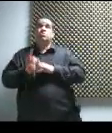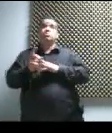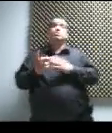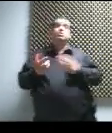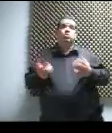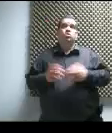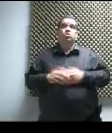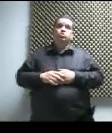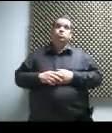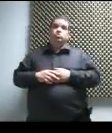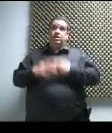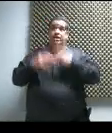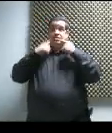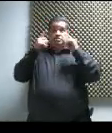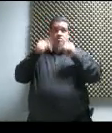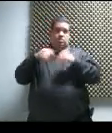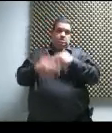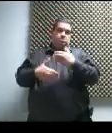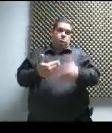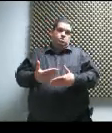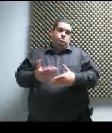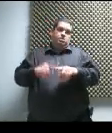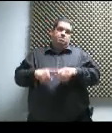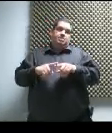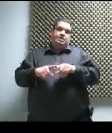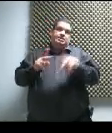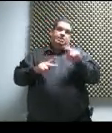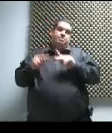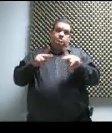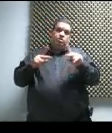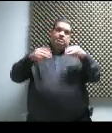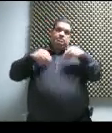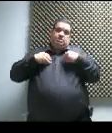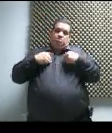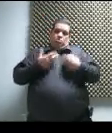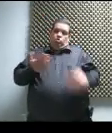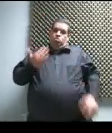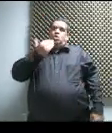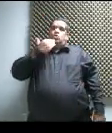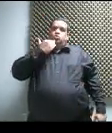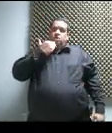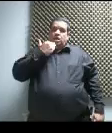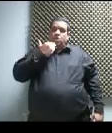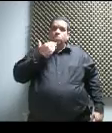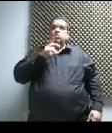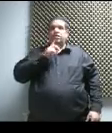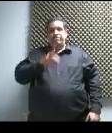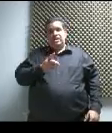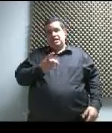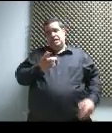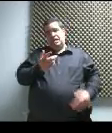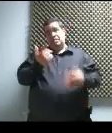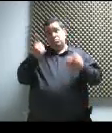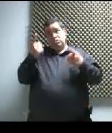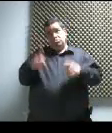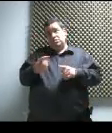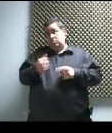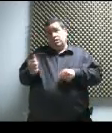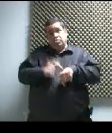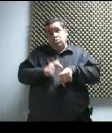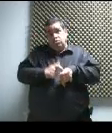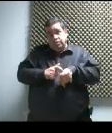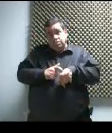yo creo que el éxito de esto depende de la seriedad con que asumamos el reto. Porque de verdad que no estamos exentos y puede ocurrir en